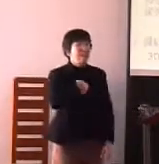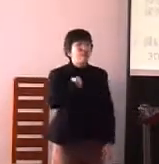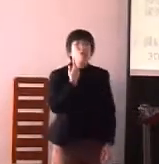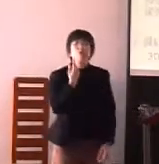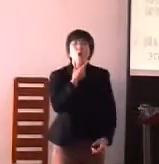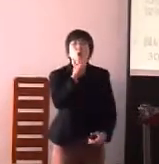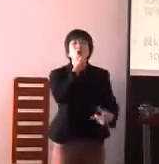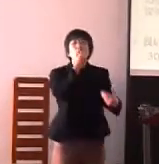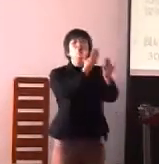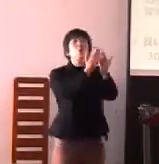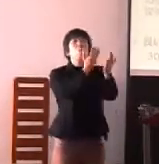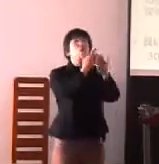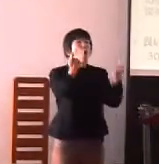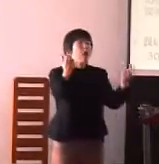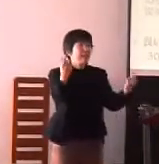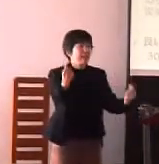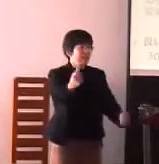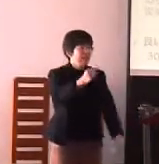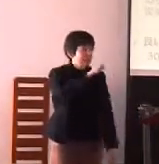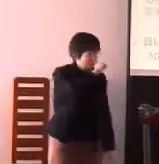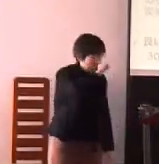な御霊の実となります。